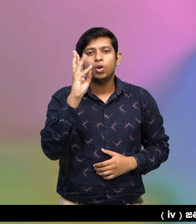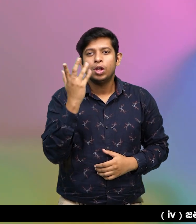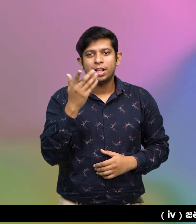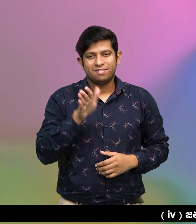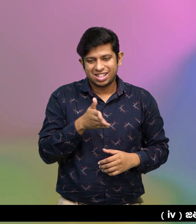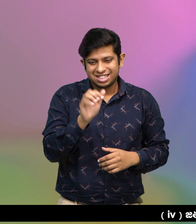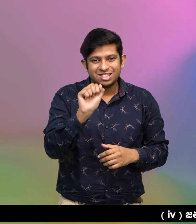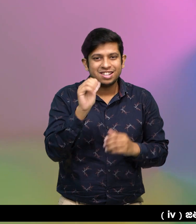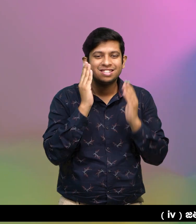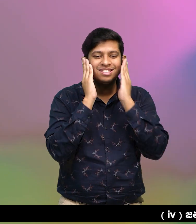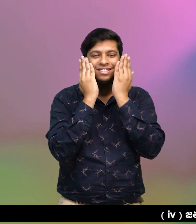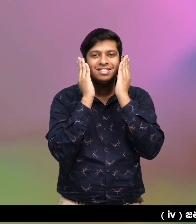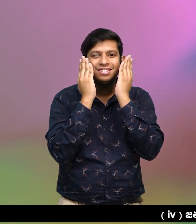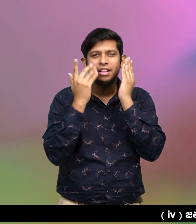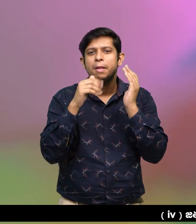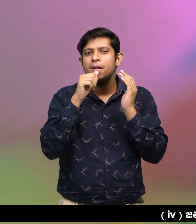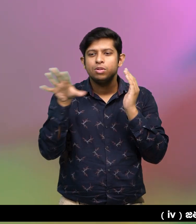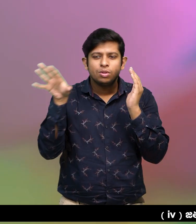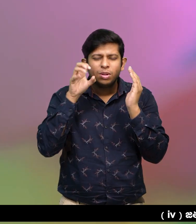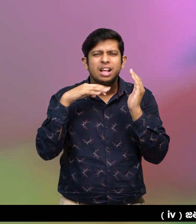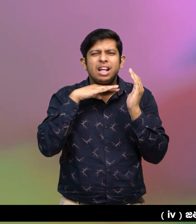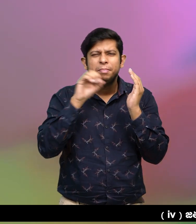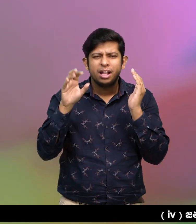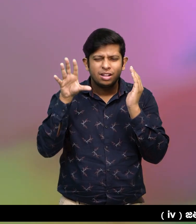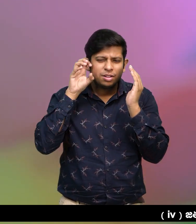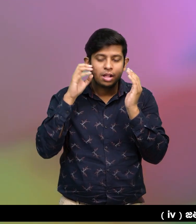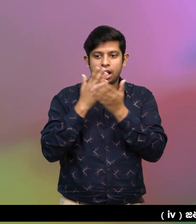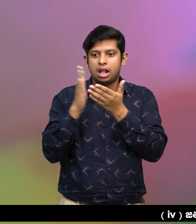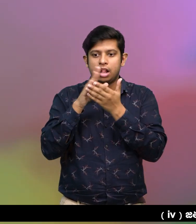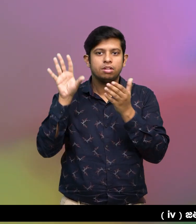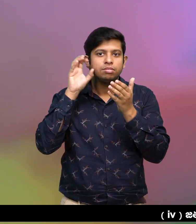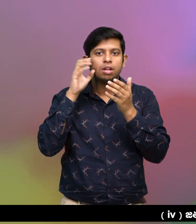4. జత గిల్ పర్సులు కలిగి ఉంటాయి.